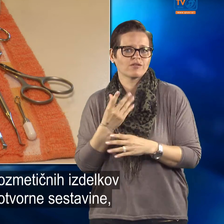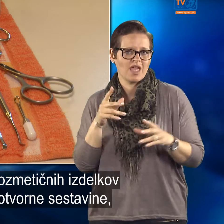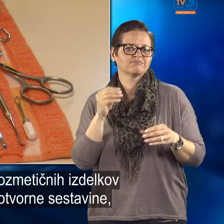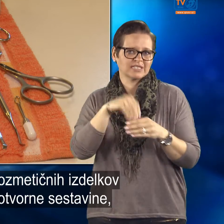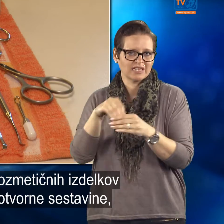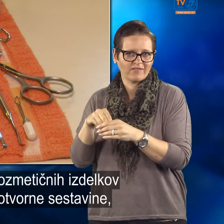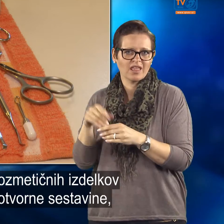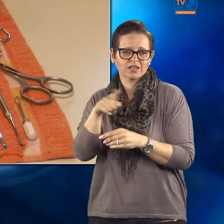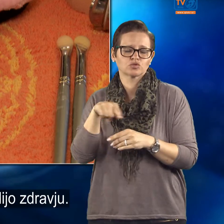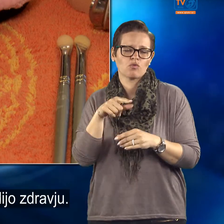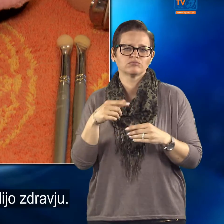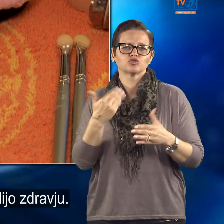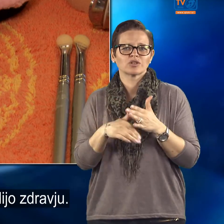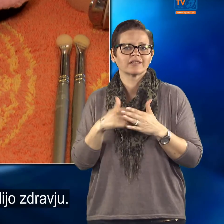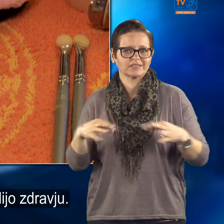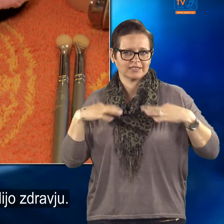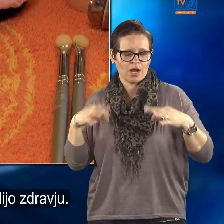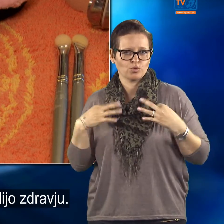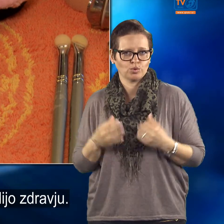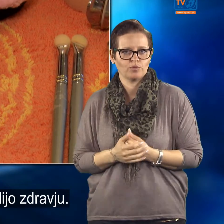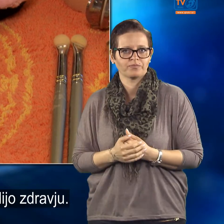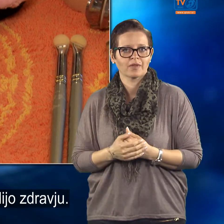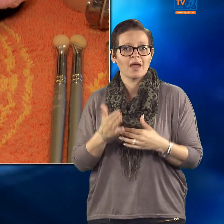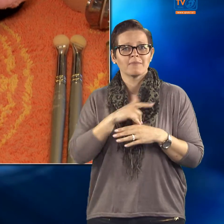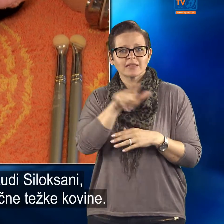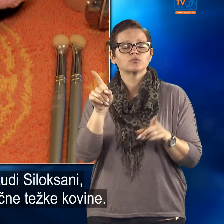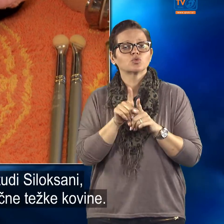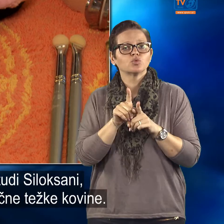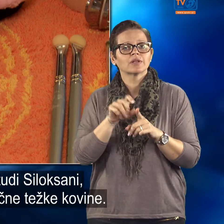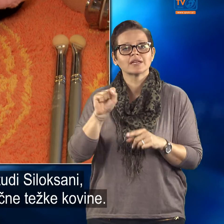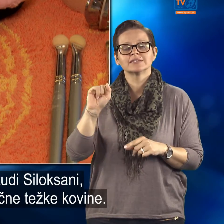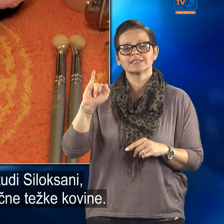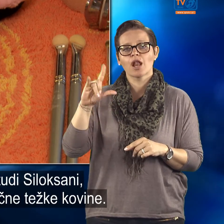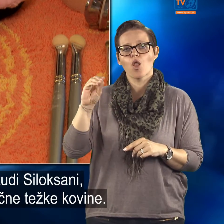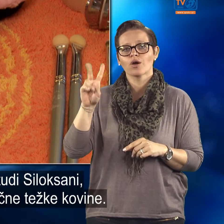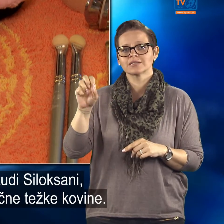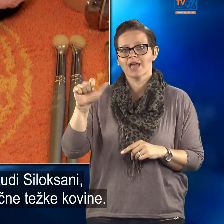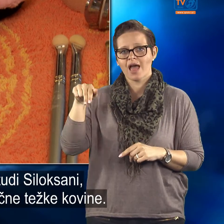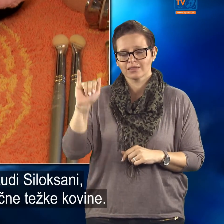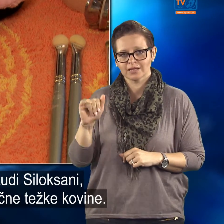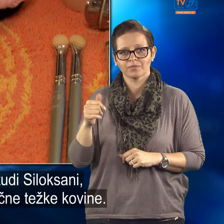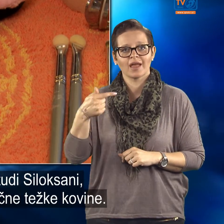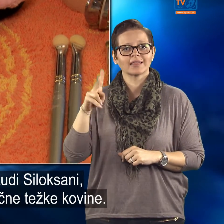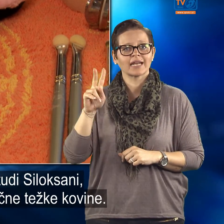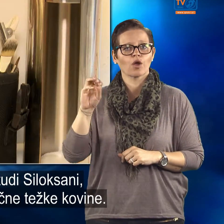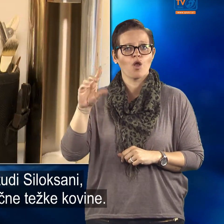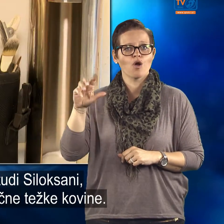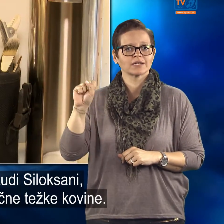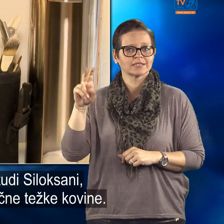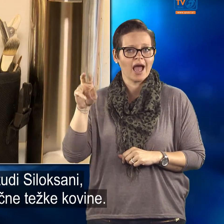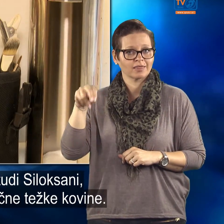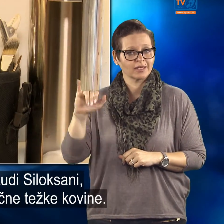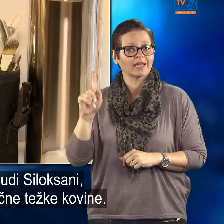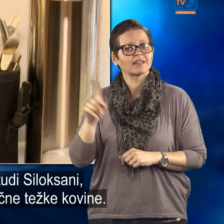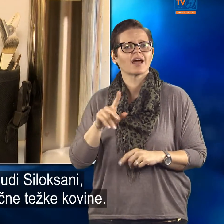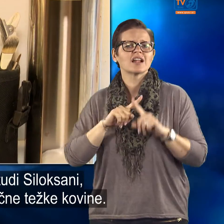rakotvorne sestavine, ki zelo škodujejo zdravju. Med njimi so tudi siloksani, triloksani